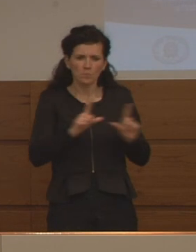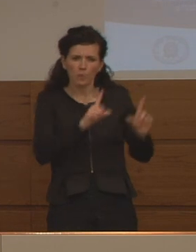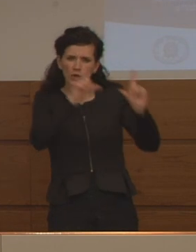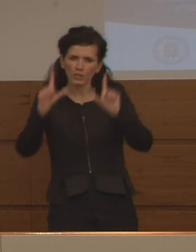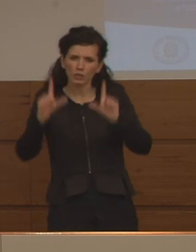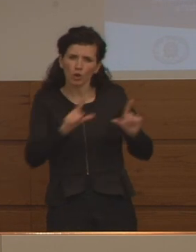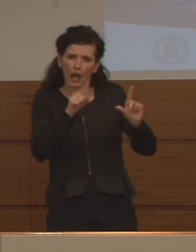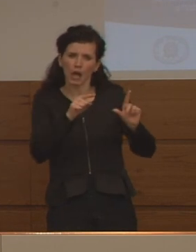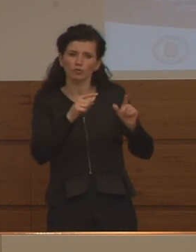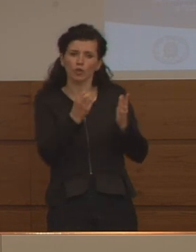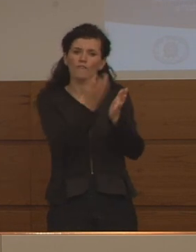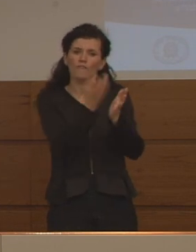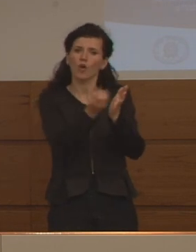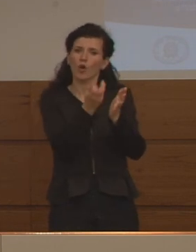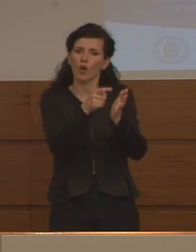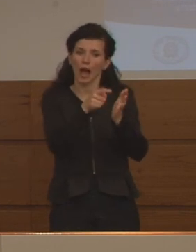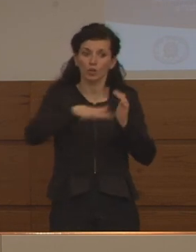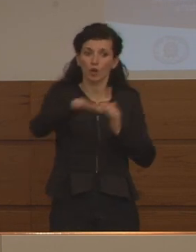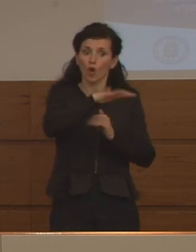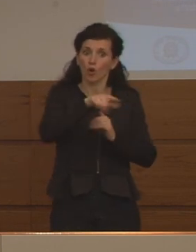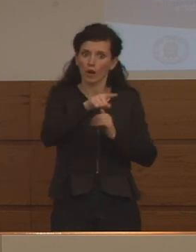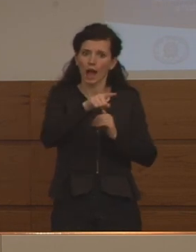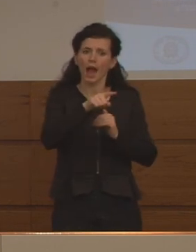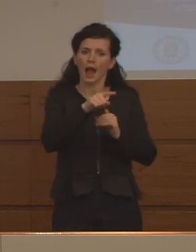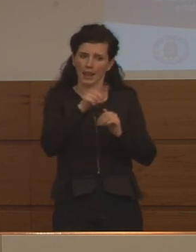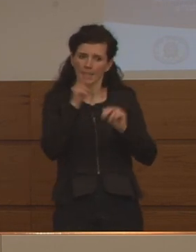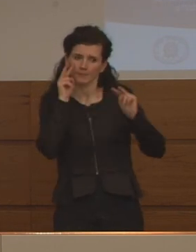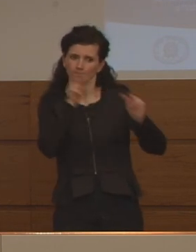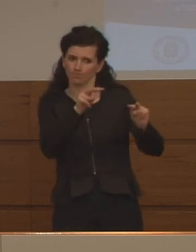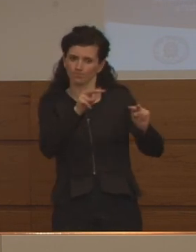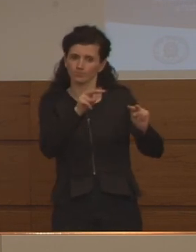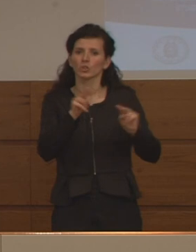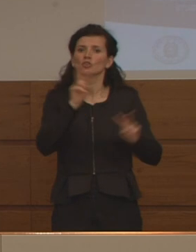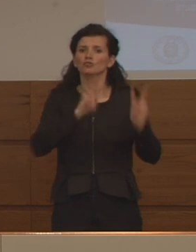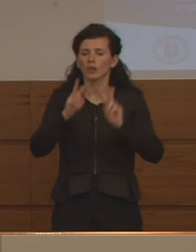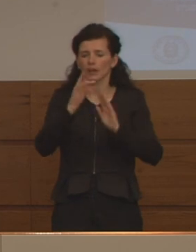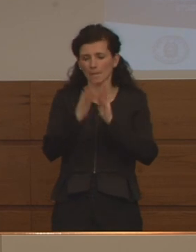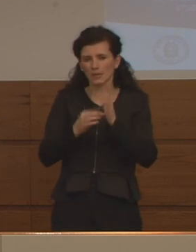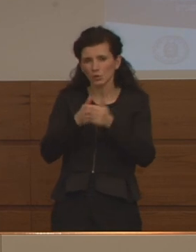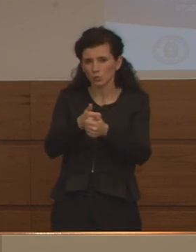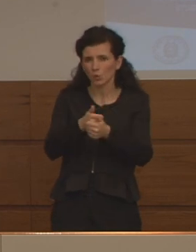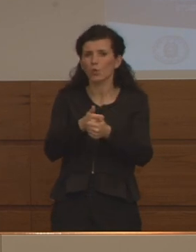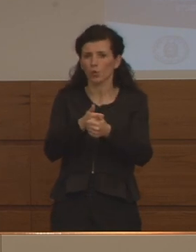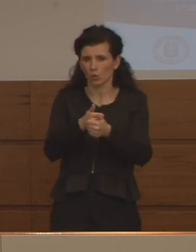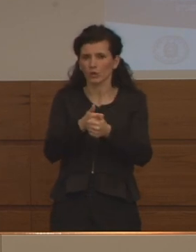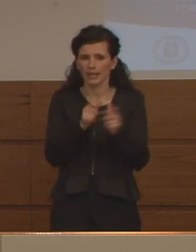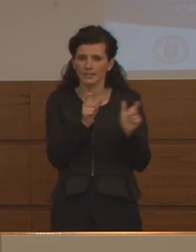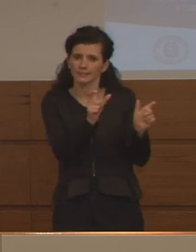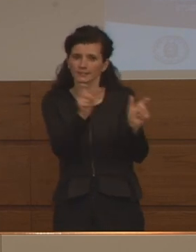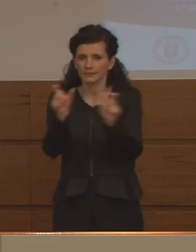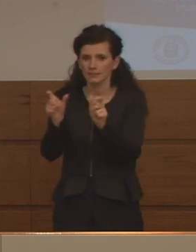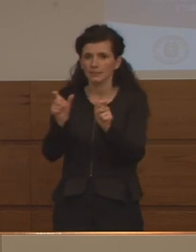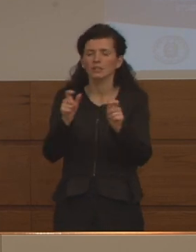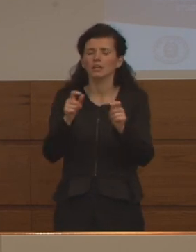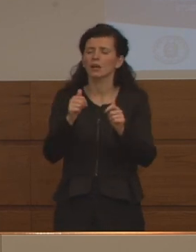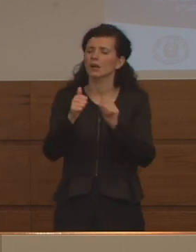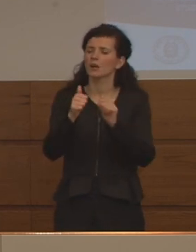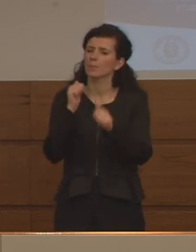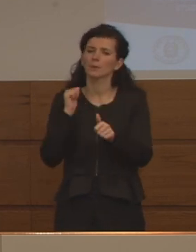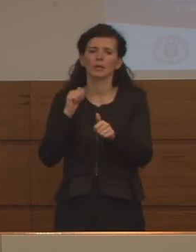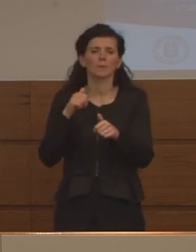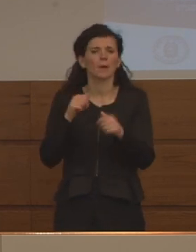epidemici locali sia di misure correttive per far sì che vengano immediatamente spenti